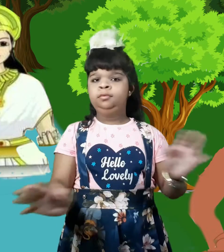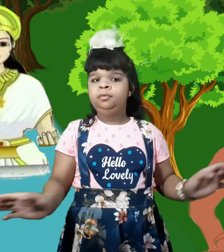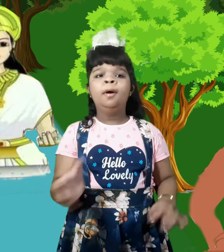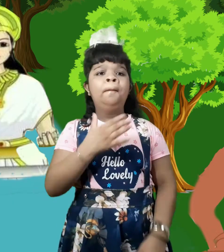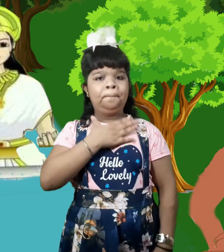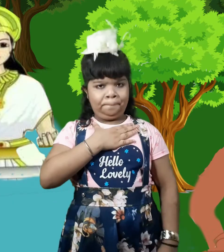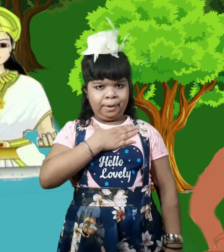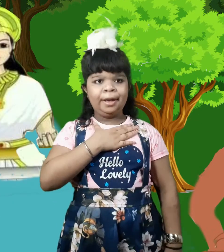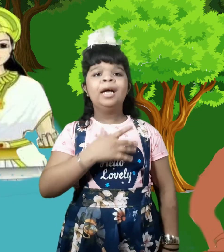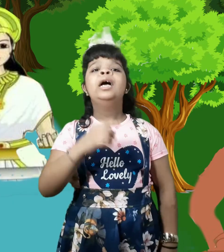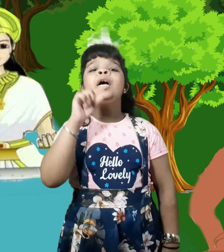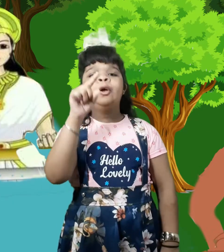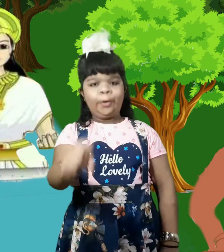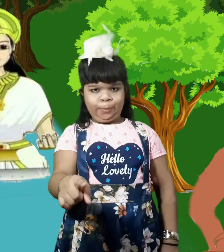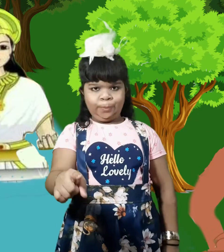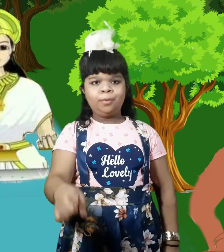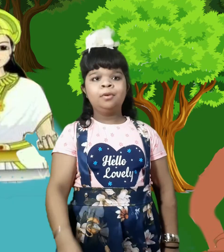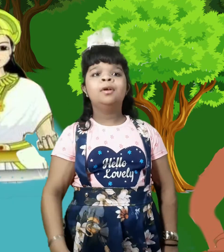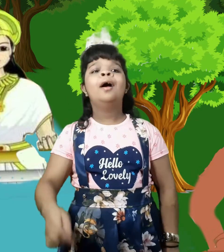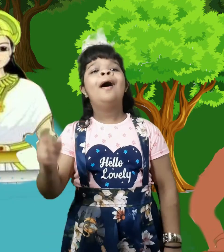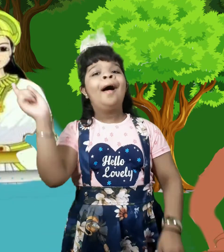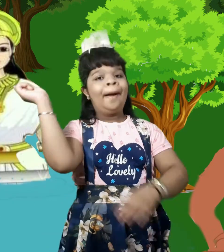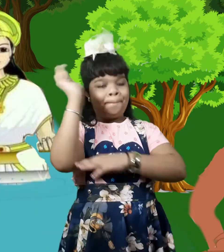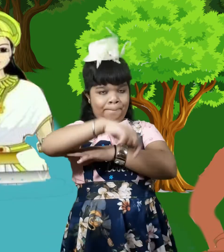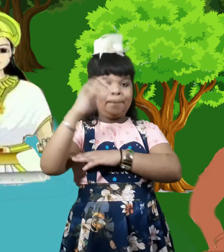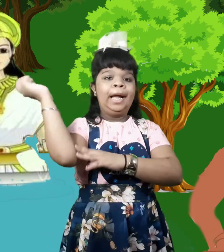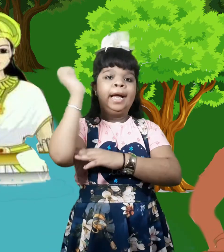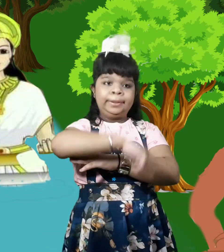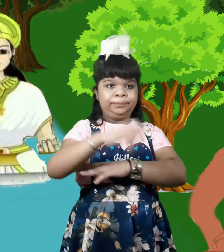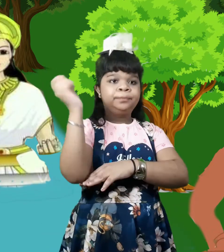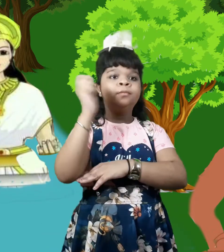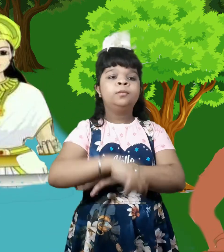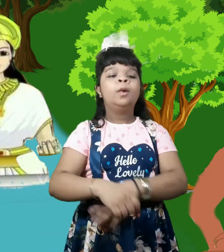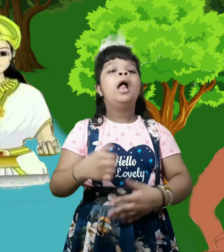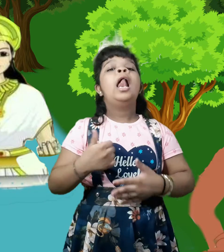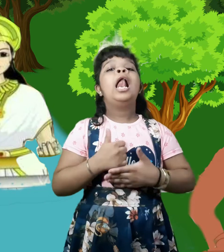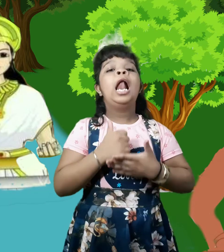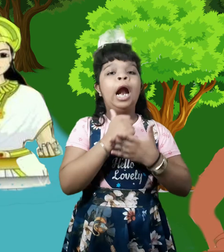मैं तुम्हें तुम्हारी कुल्हाड़ी लाकर देती हूँ।